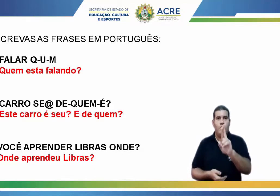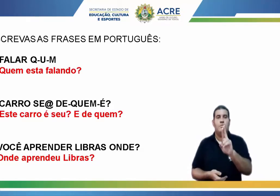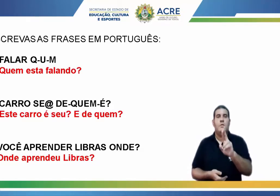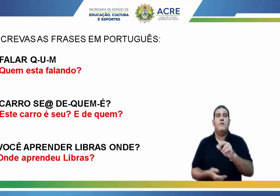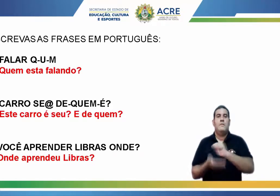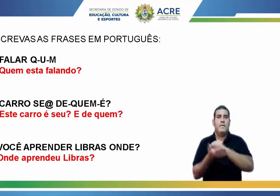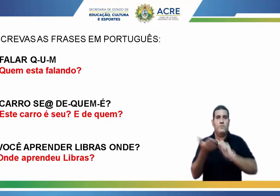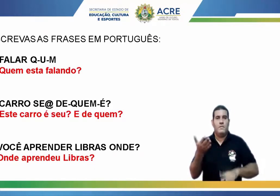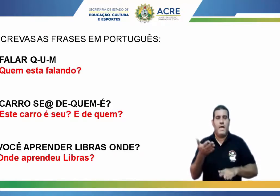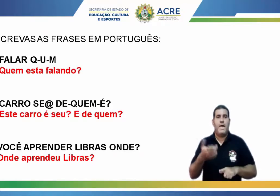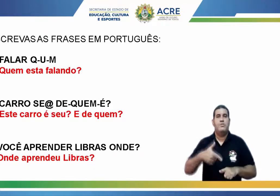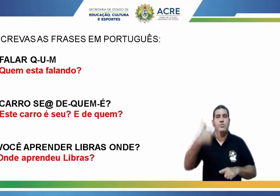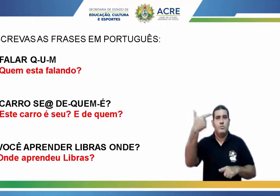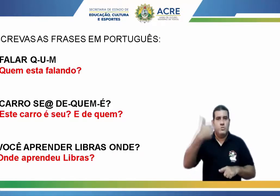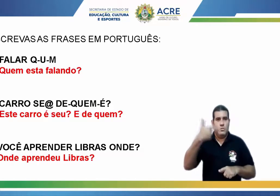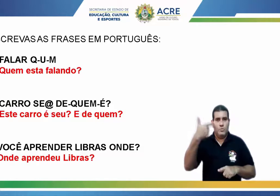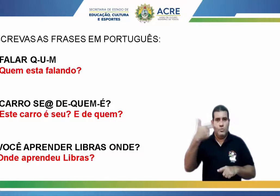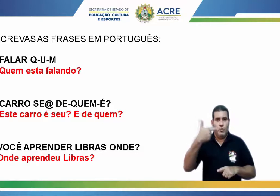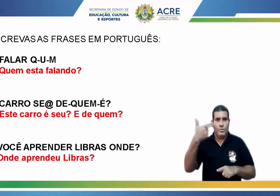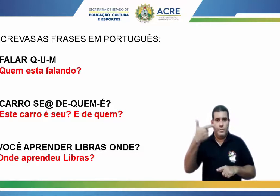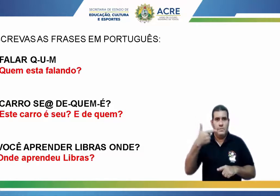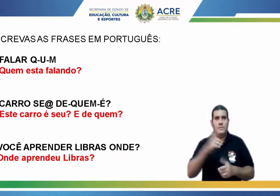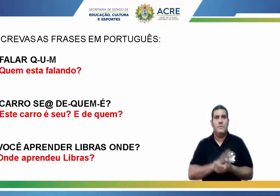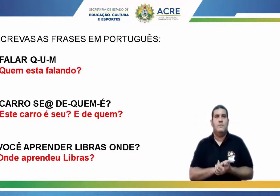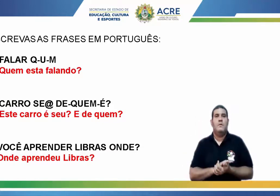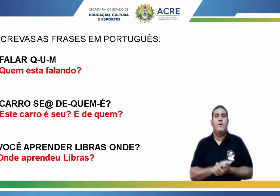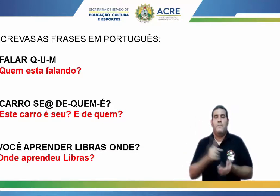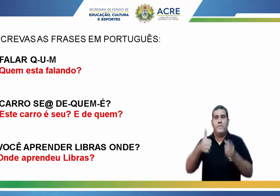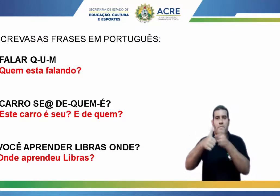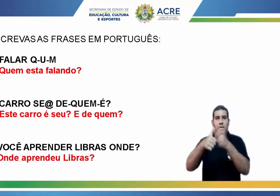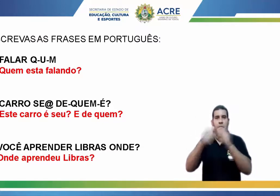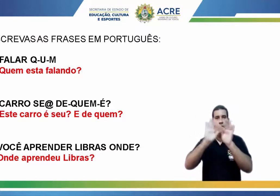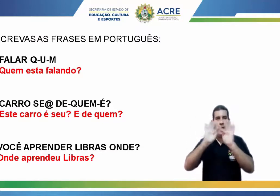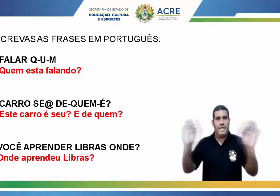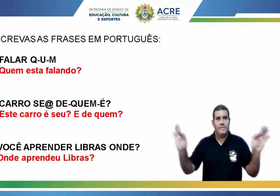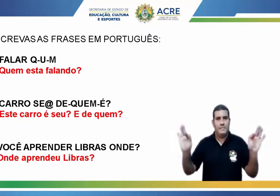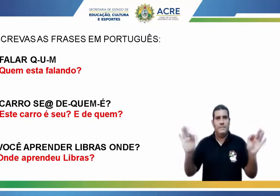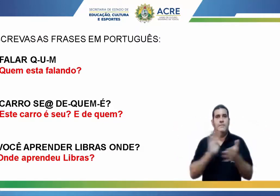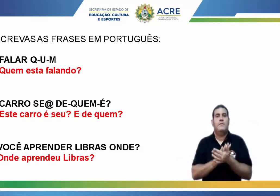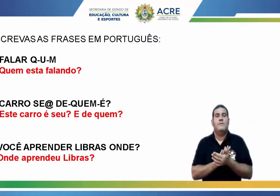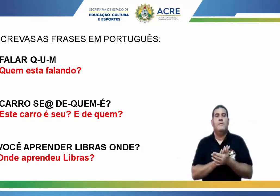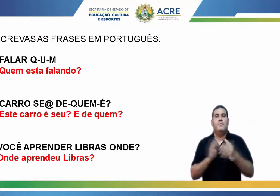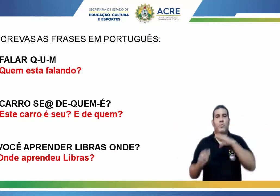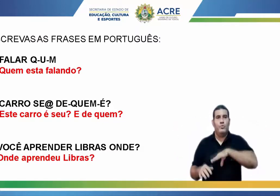resposta da atividade 2 primeira frase em